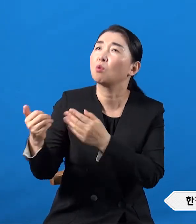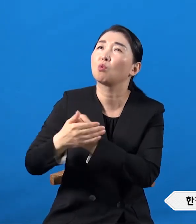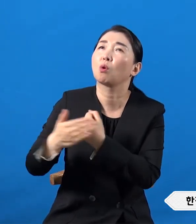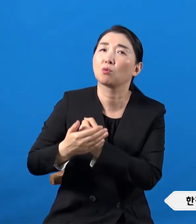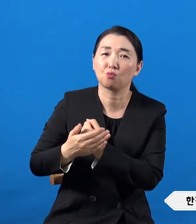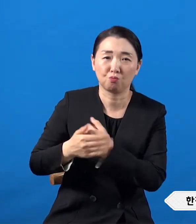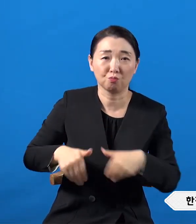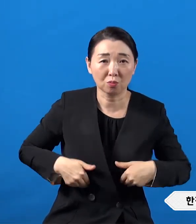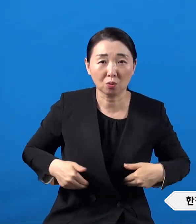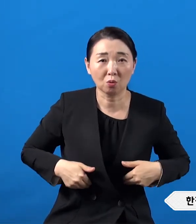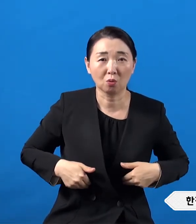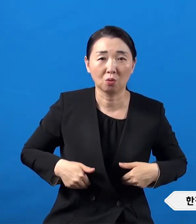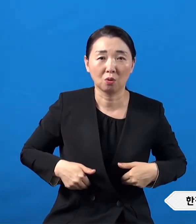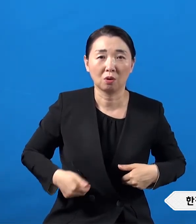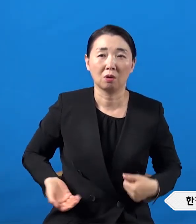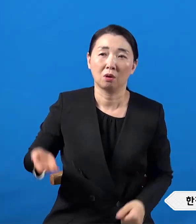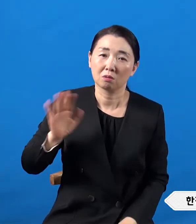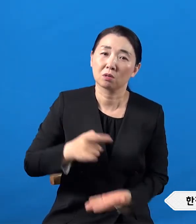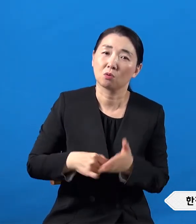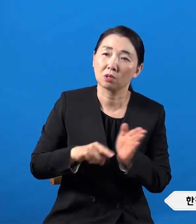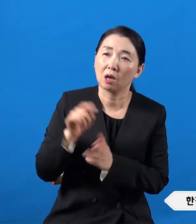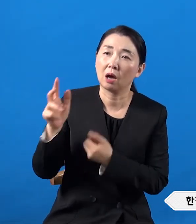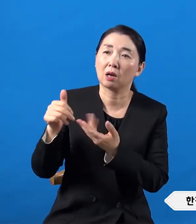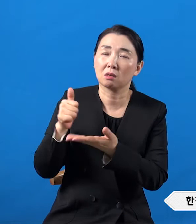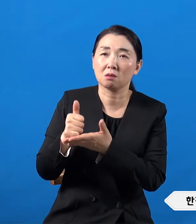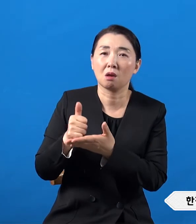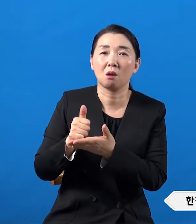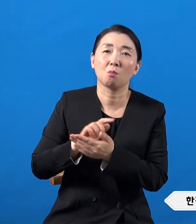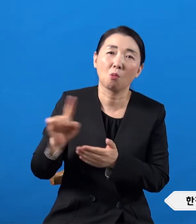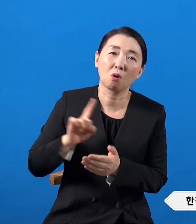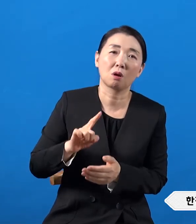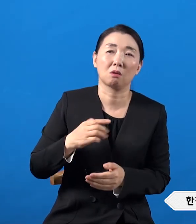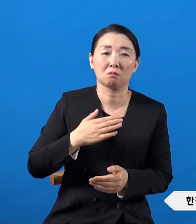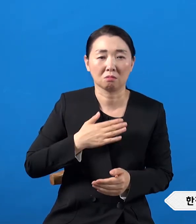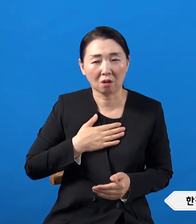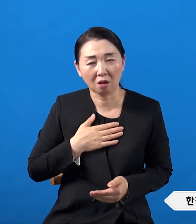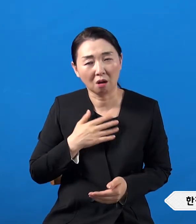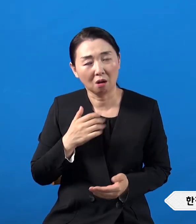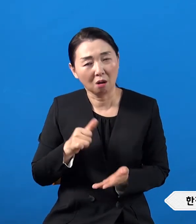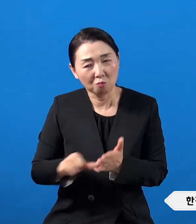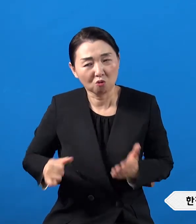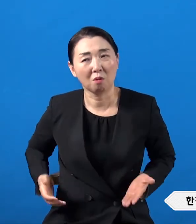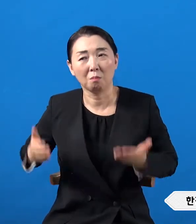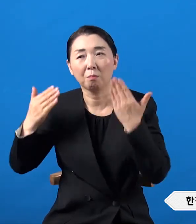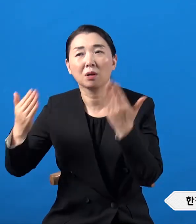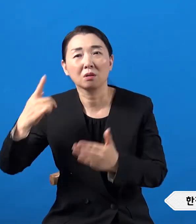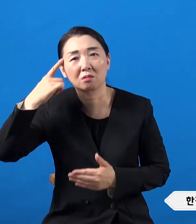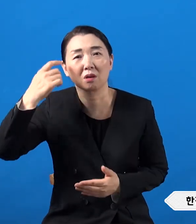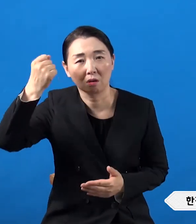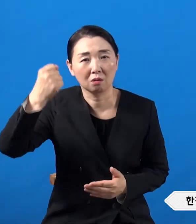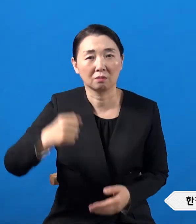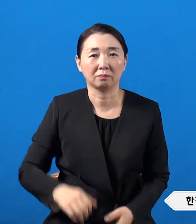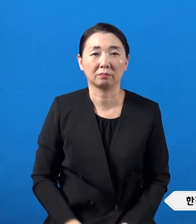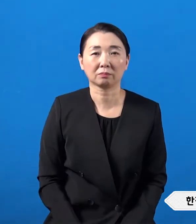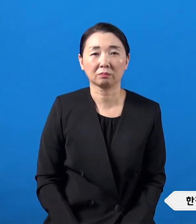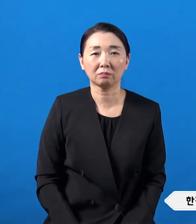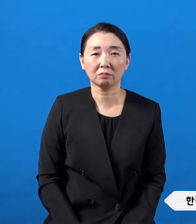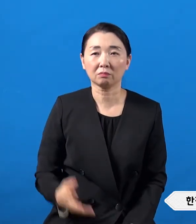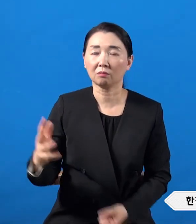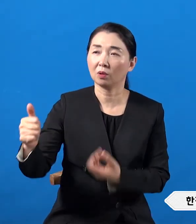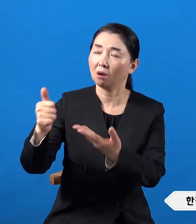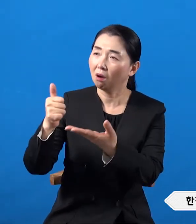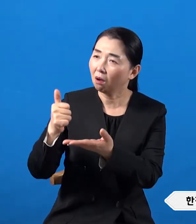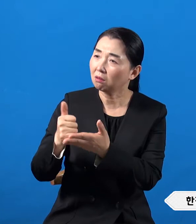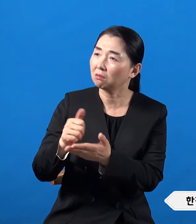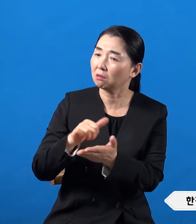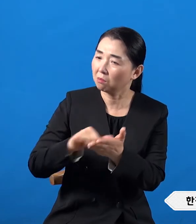하나님이 도와주셔야 되는데 그러기 위해서는 하나님께 뭔가 엄청난 것을 바쳐야 된다고 생각했습니다.